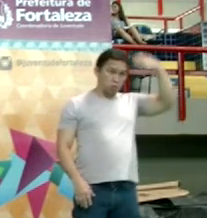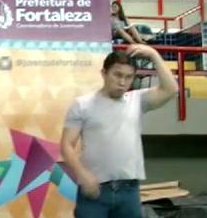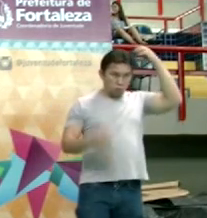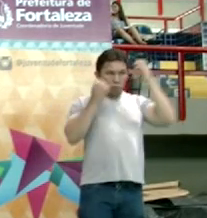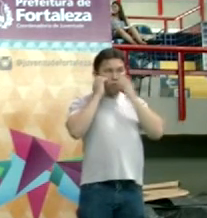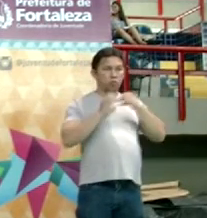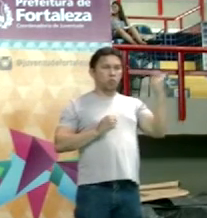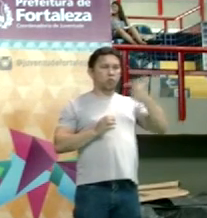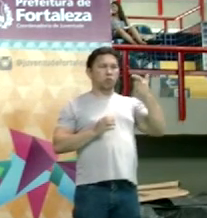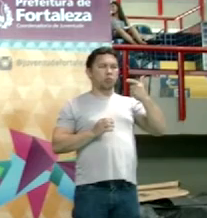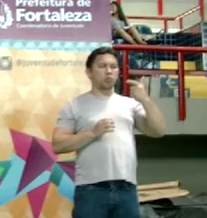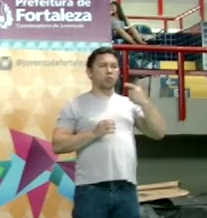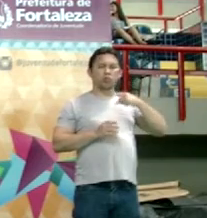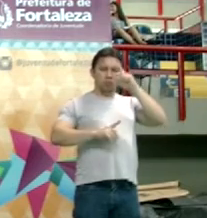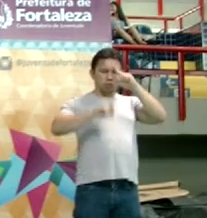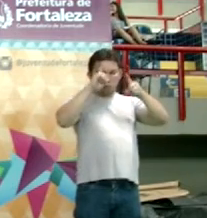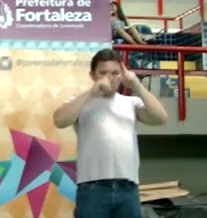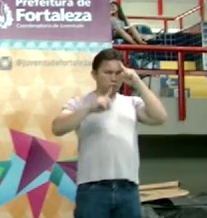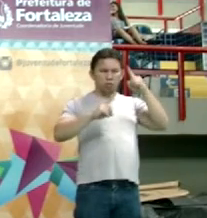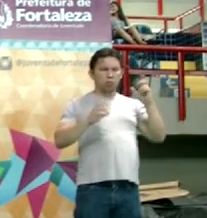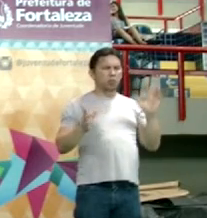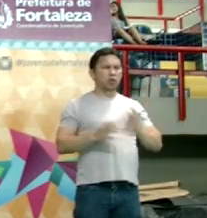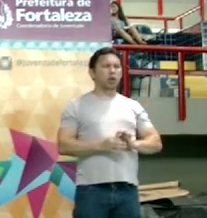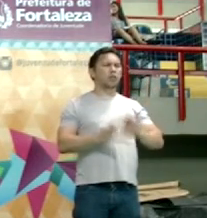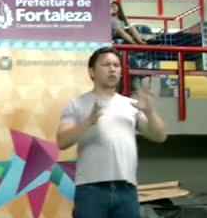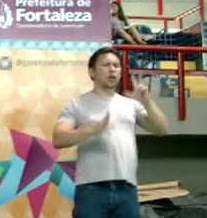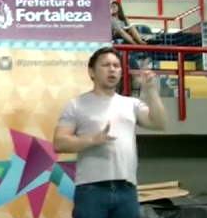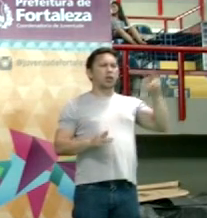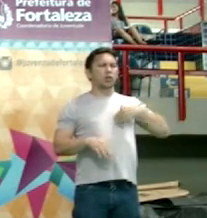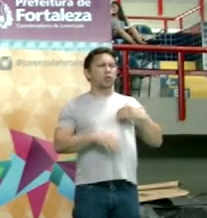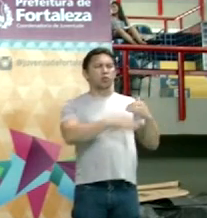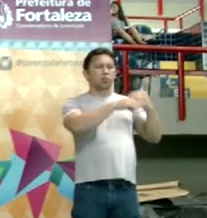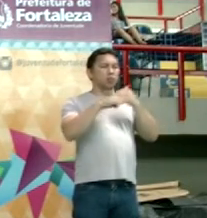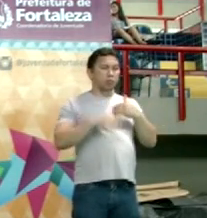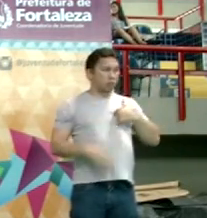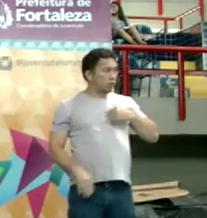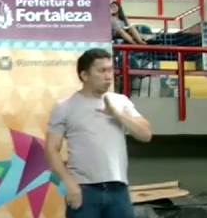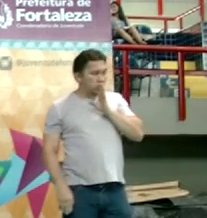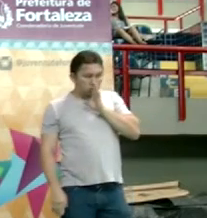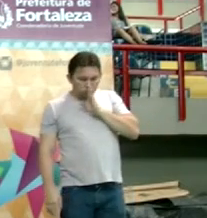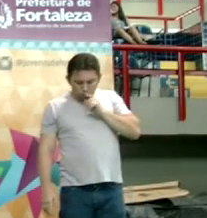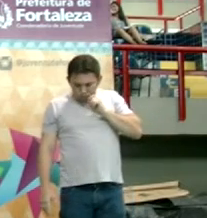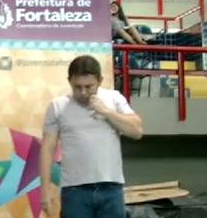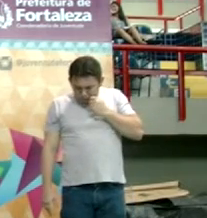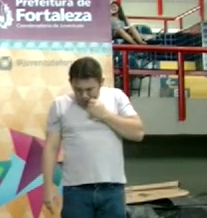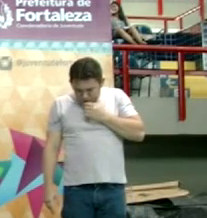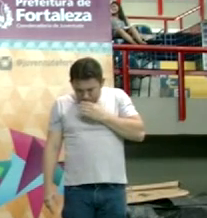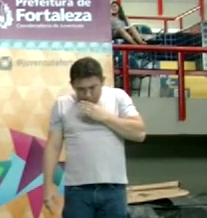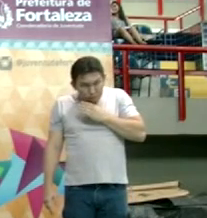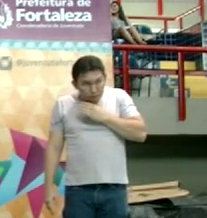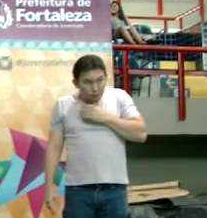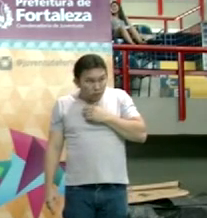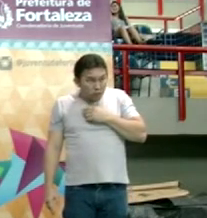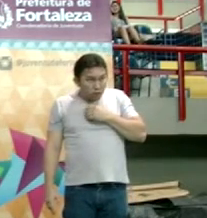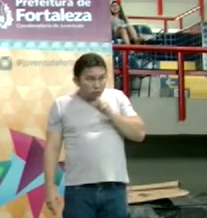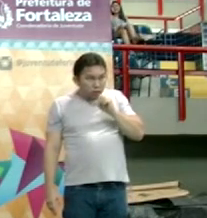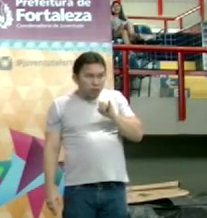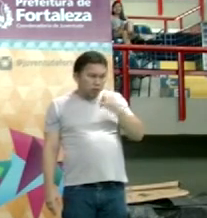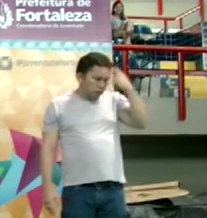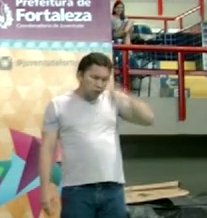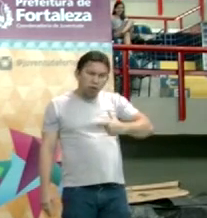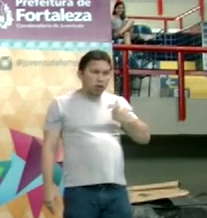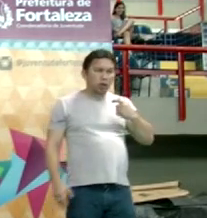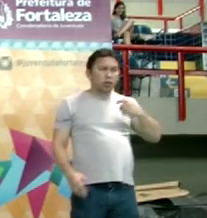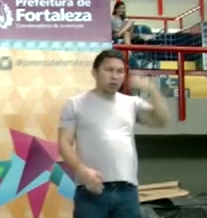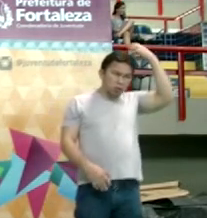governava assim como qualquer governante, rabo preso e muito. Porque se ele não, foi o que aconteceu com